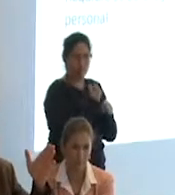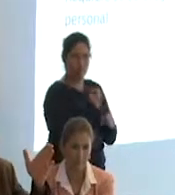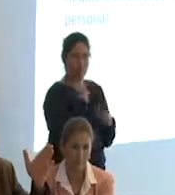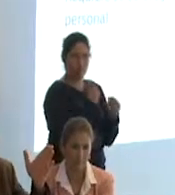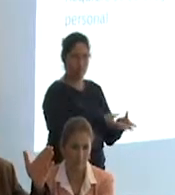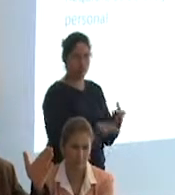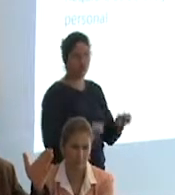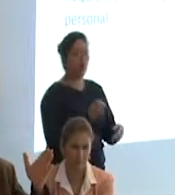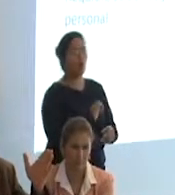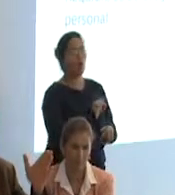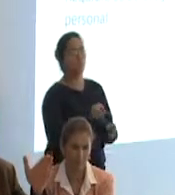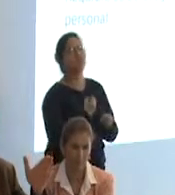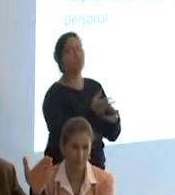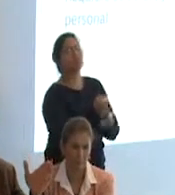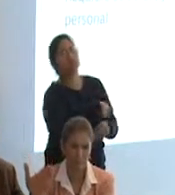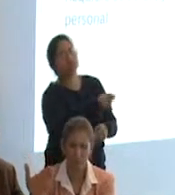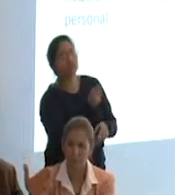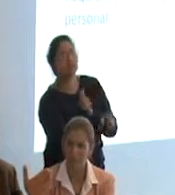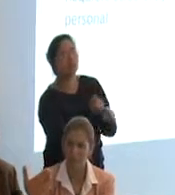alumnos.